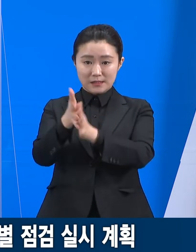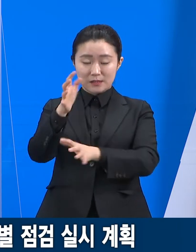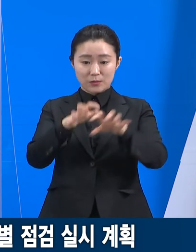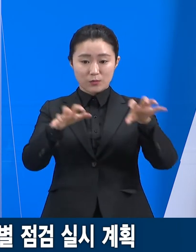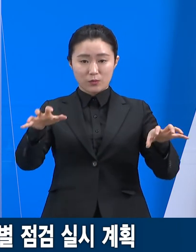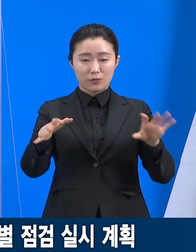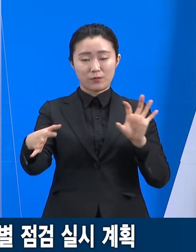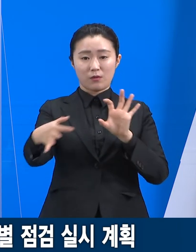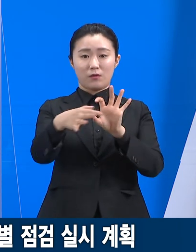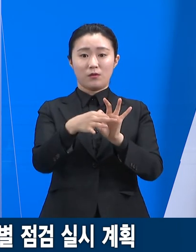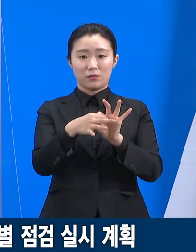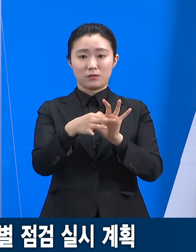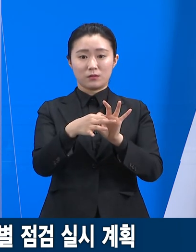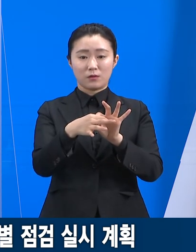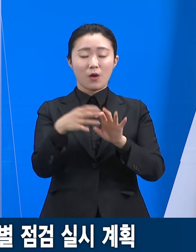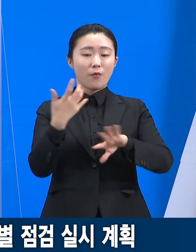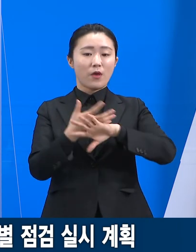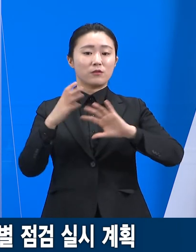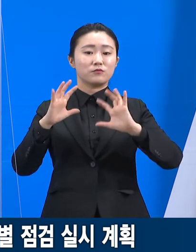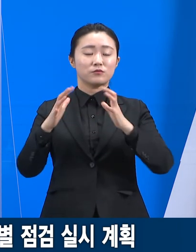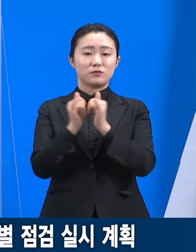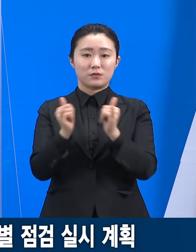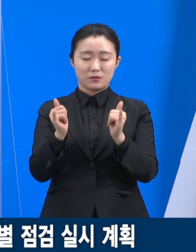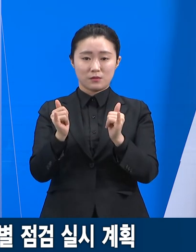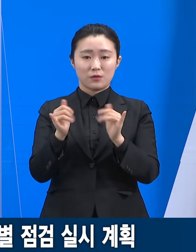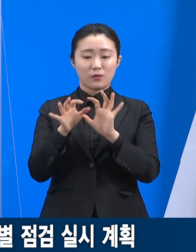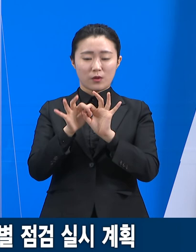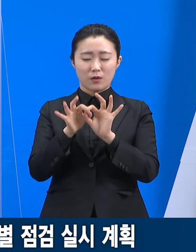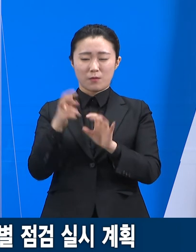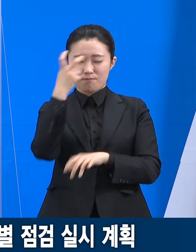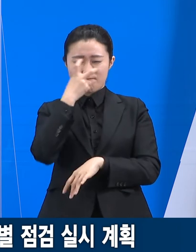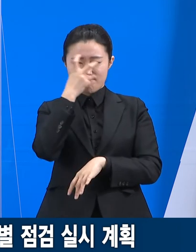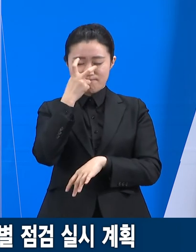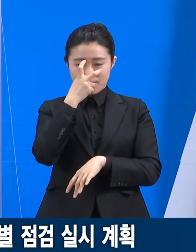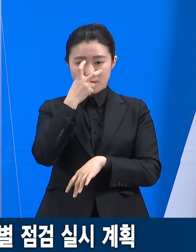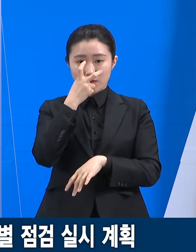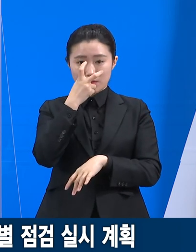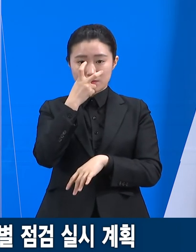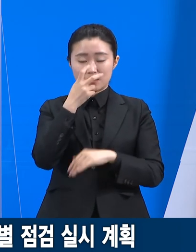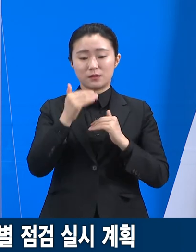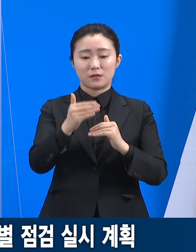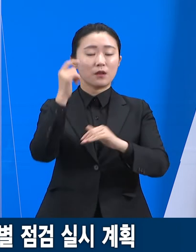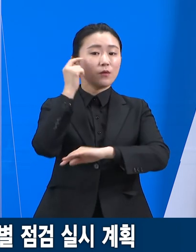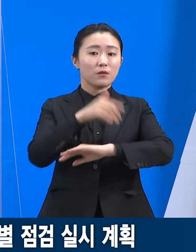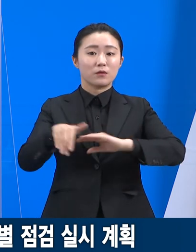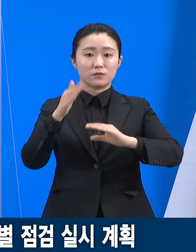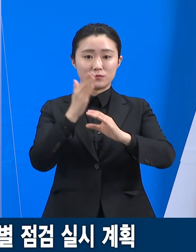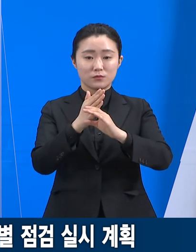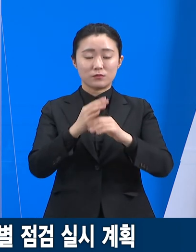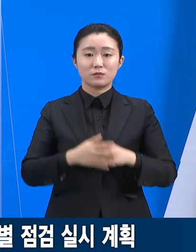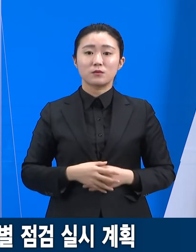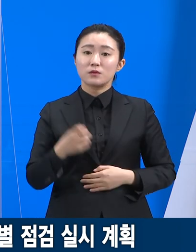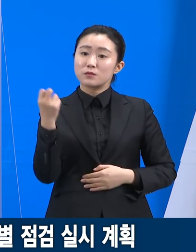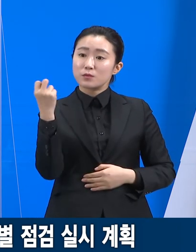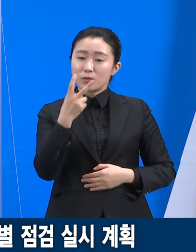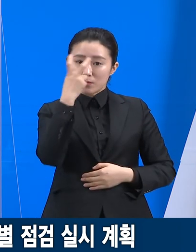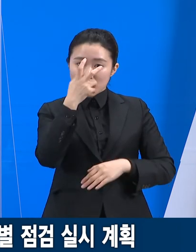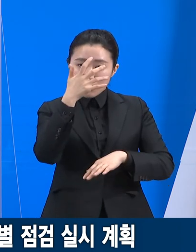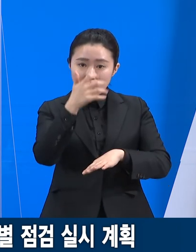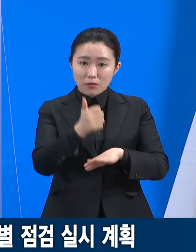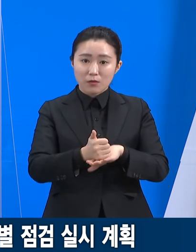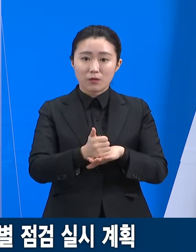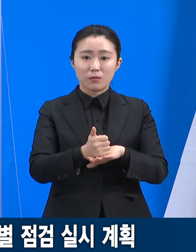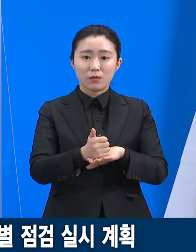대상 합동 점검을 적극 실시할 계획입니다. 그리고 점검 결과에 따라 방역수칙 미준수